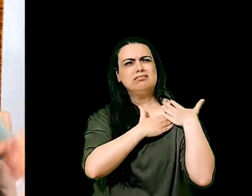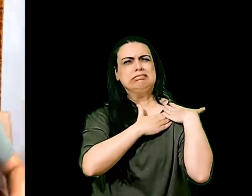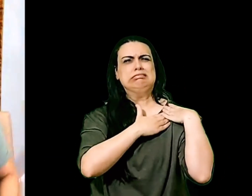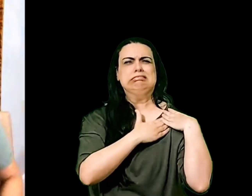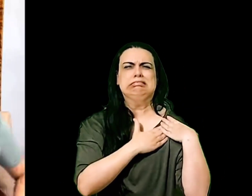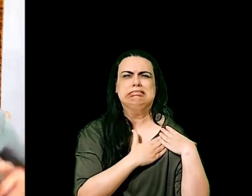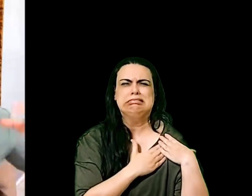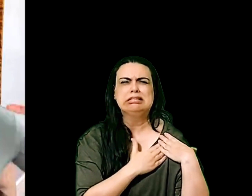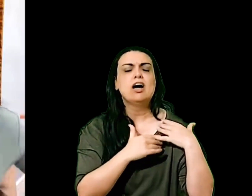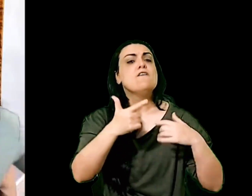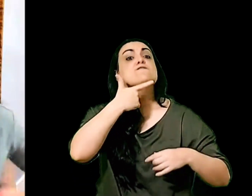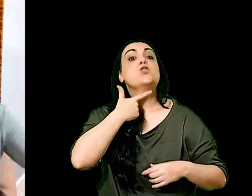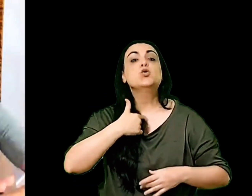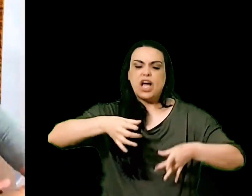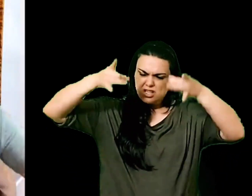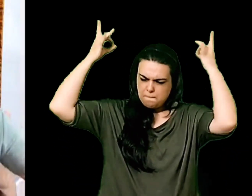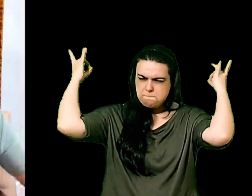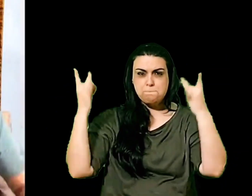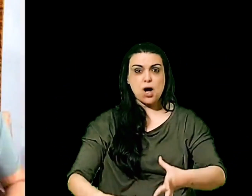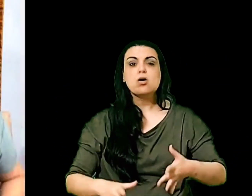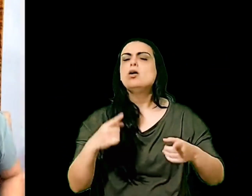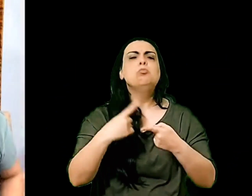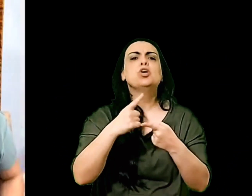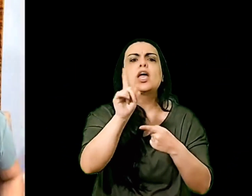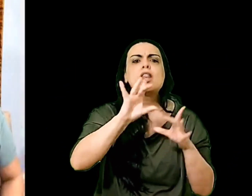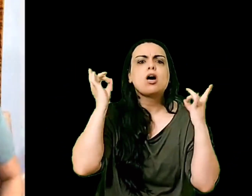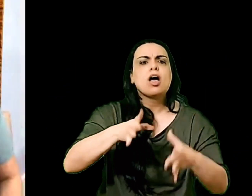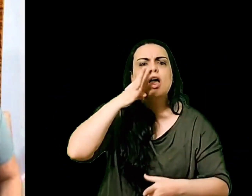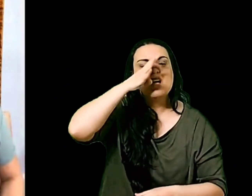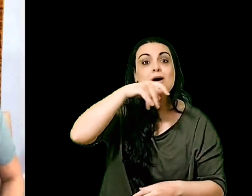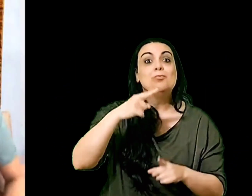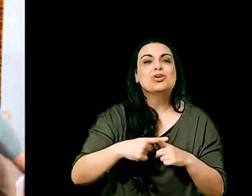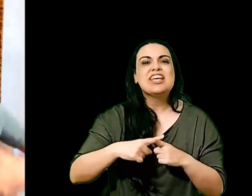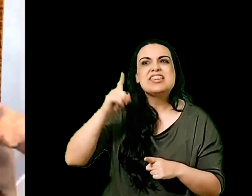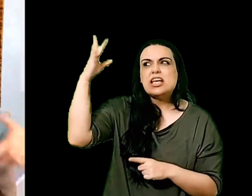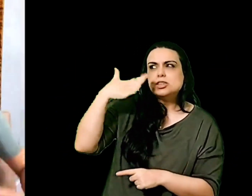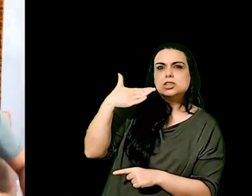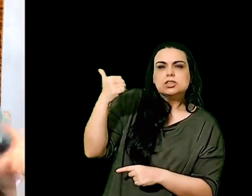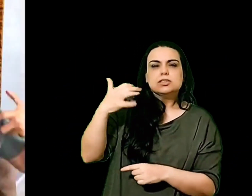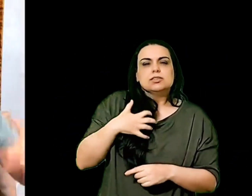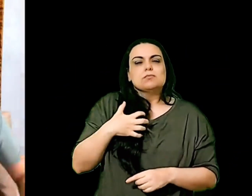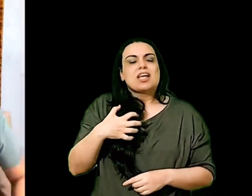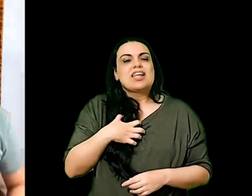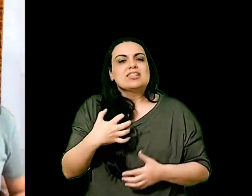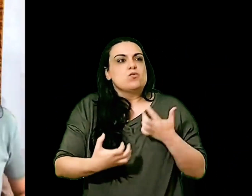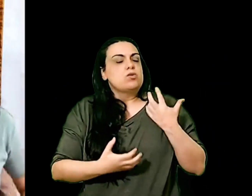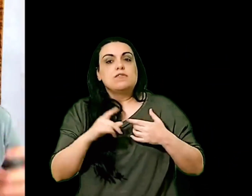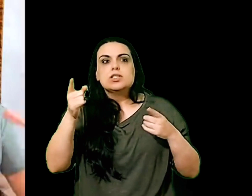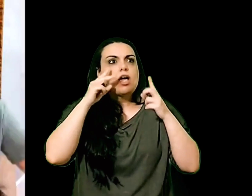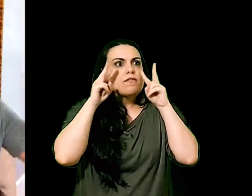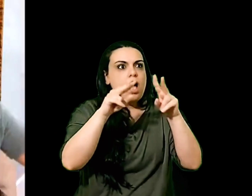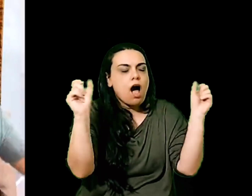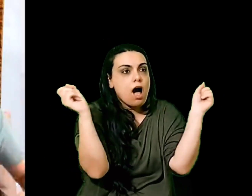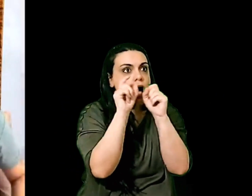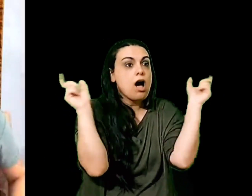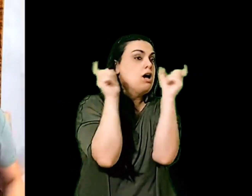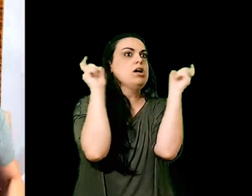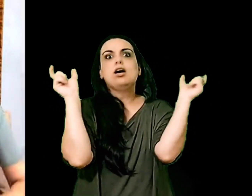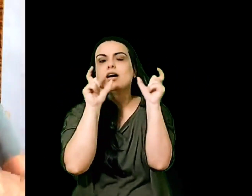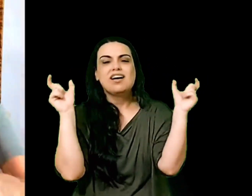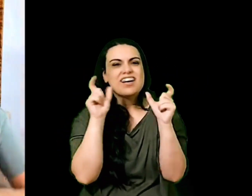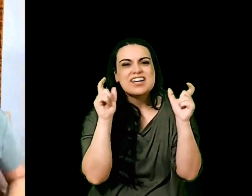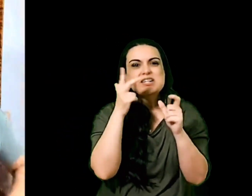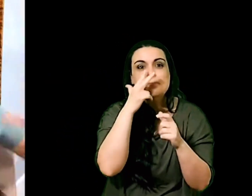gente sente. Que a vontade é desistir. Mas por que não desiste? Porque tem uma chamada e ela queima. Você ouve uma palavra e